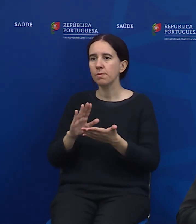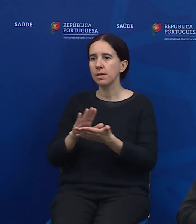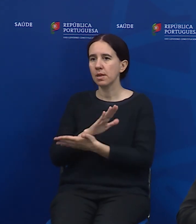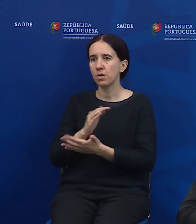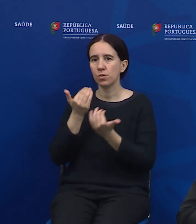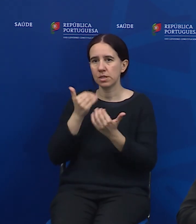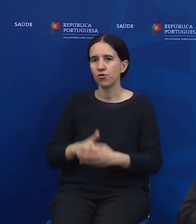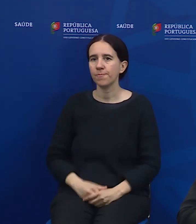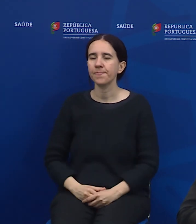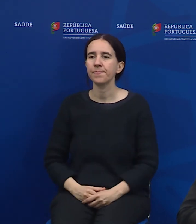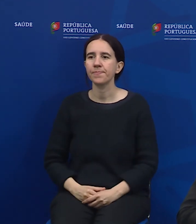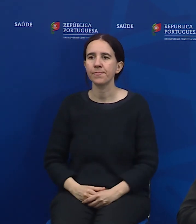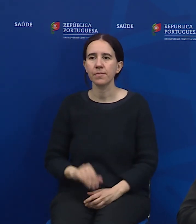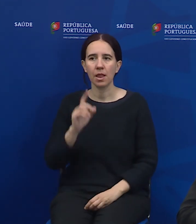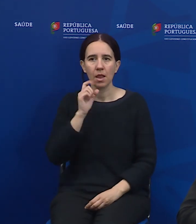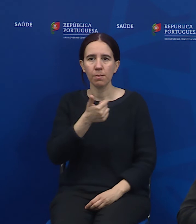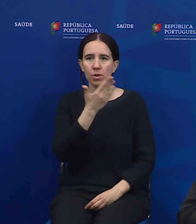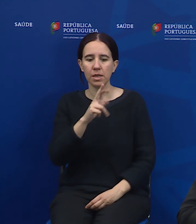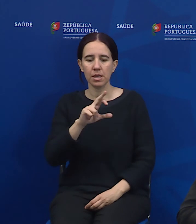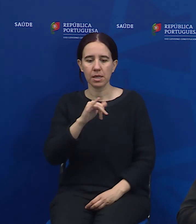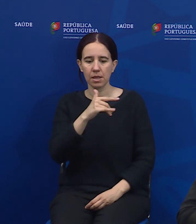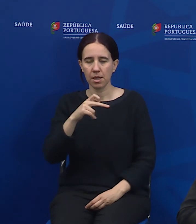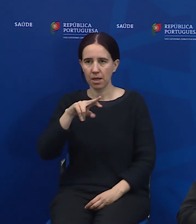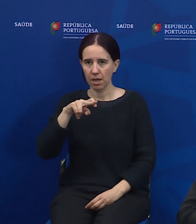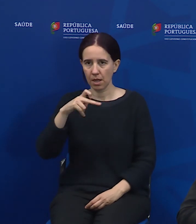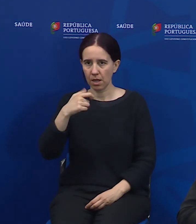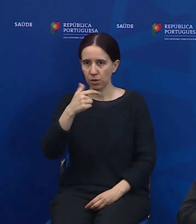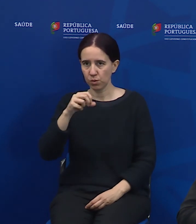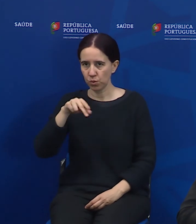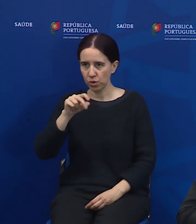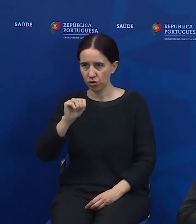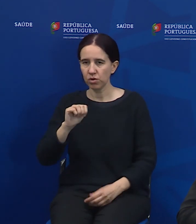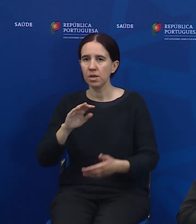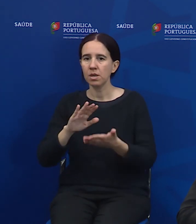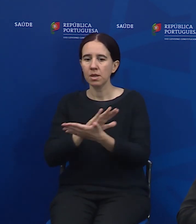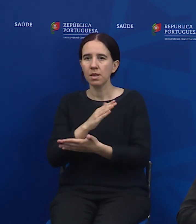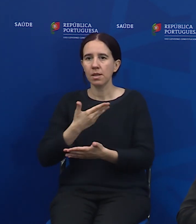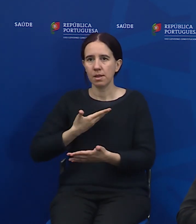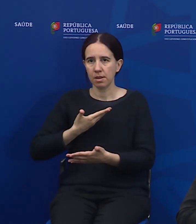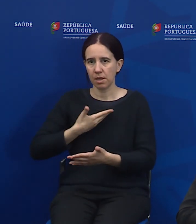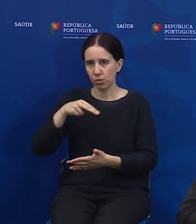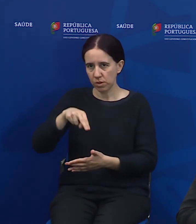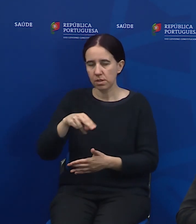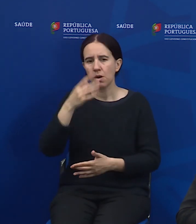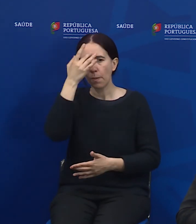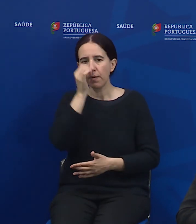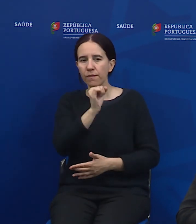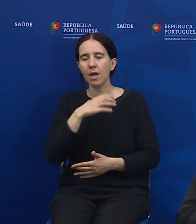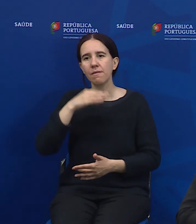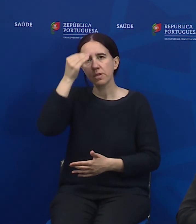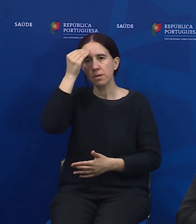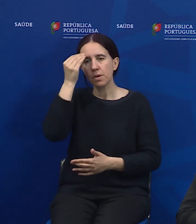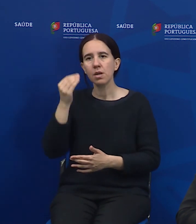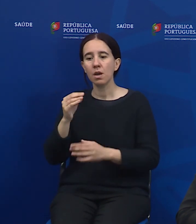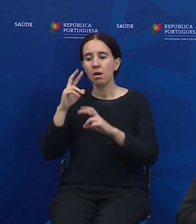notícias oi bom dia rita rato no diário de notícias que gostaríamos de saber a vossa opinião sobre um estudo da universidade